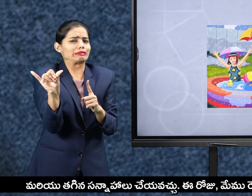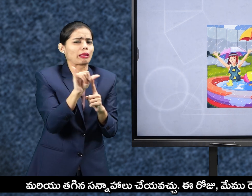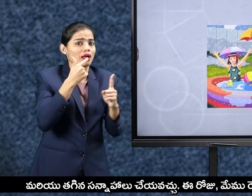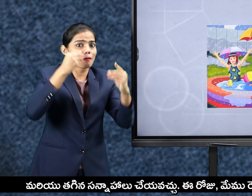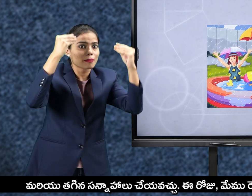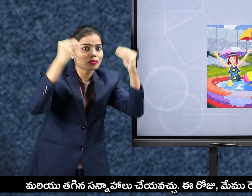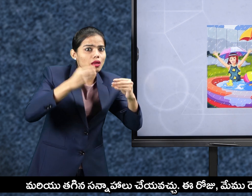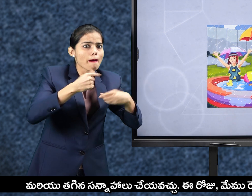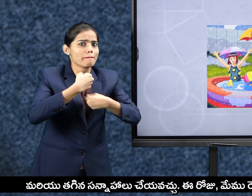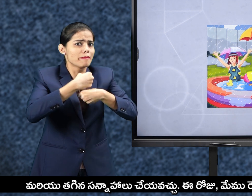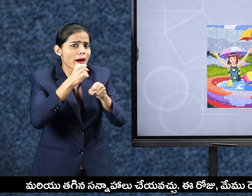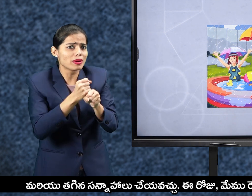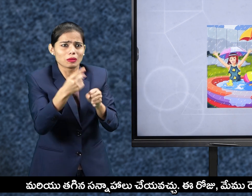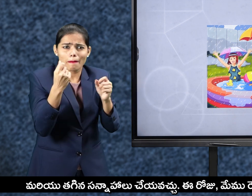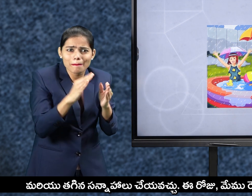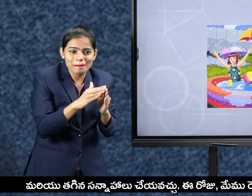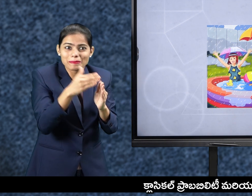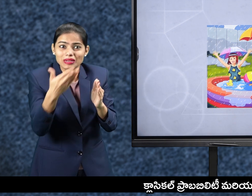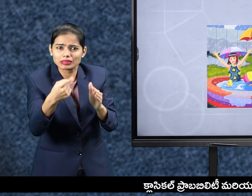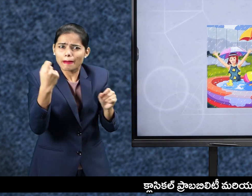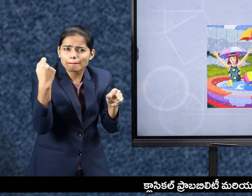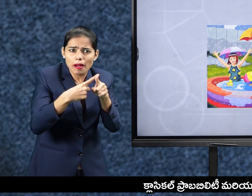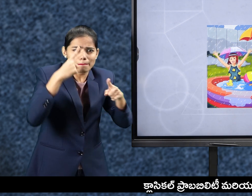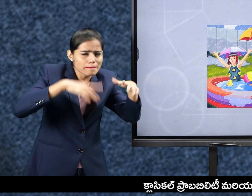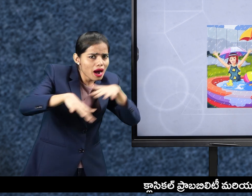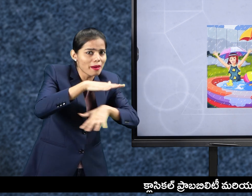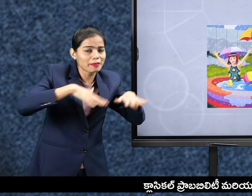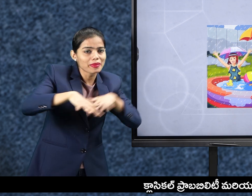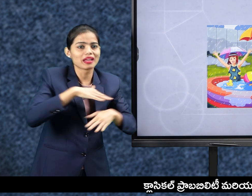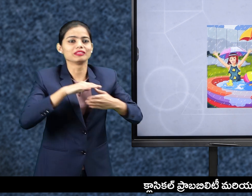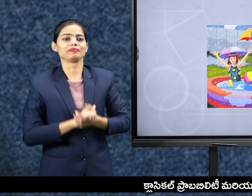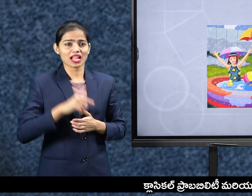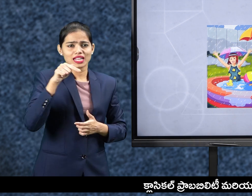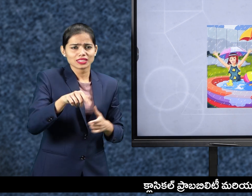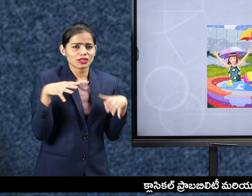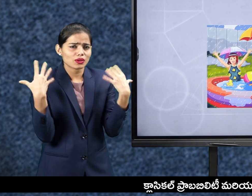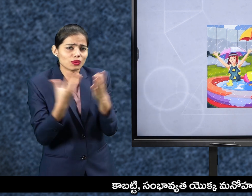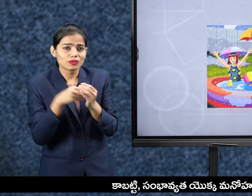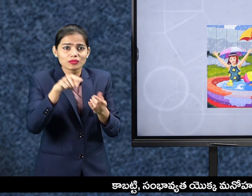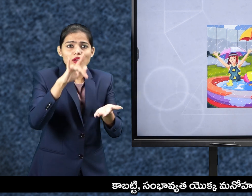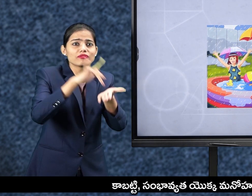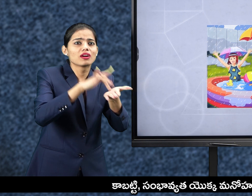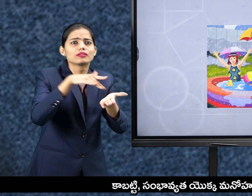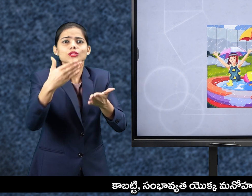ప్రాథమిక సంభావ్యత విధానాలను అన్వేషిద్దాం: క్లాసికల్ ప్రాబబిలిటీ మరియు ఎంపిరికల్ ప్రాబబిలిటీ. కాబట్టి సంభావ్యత